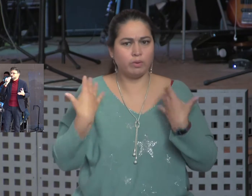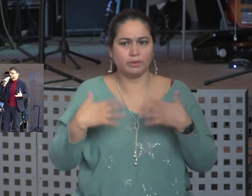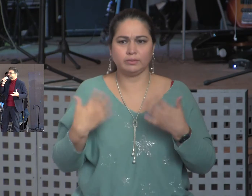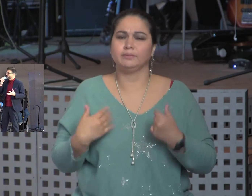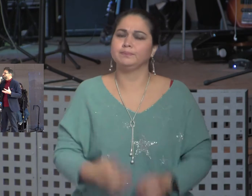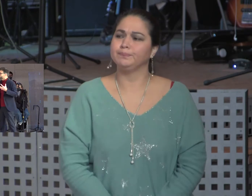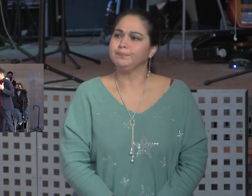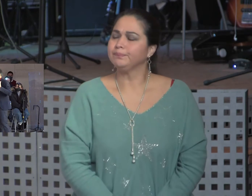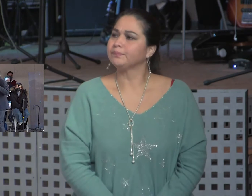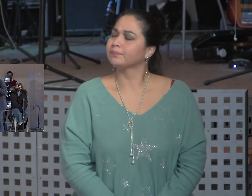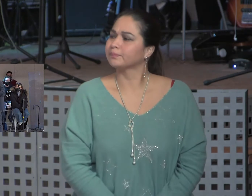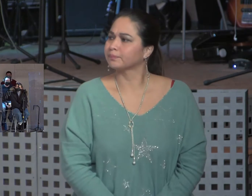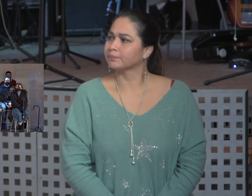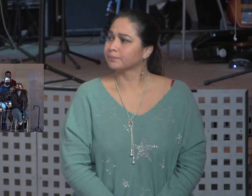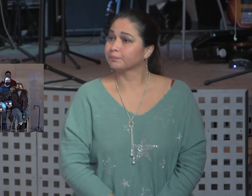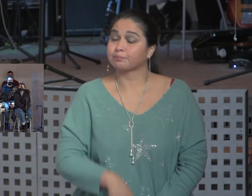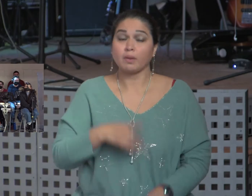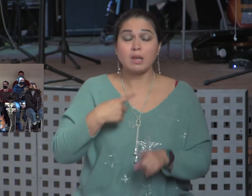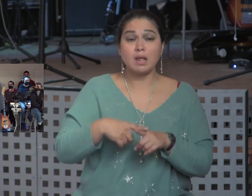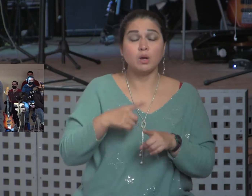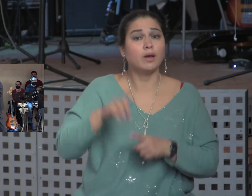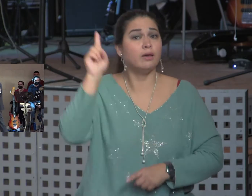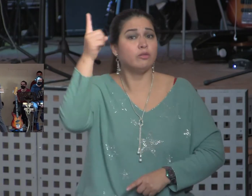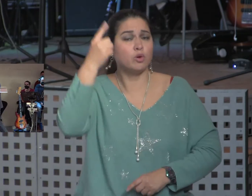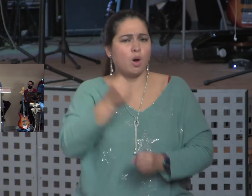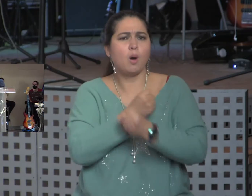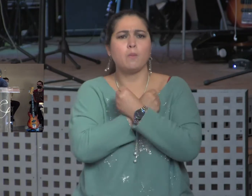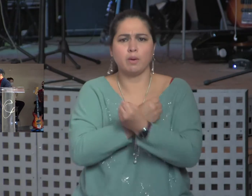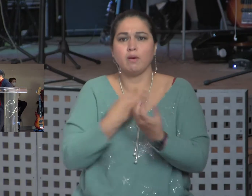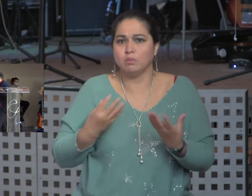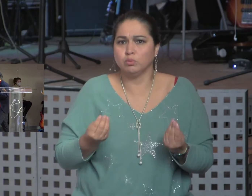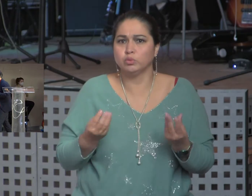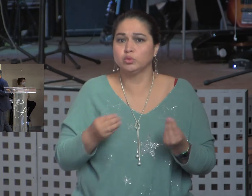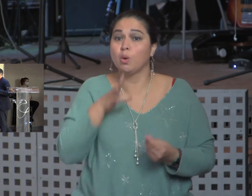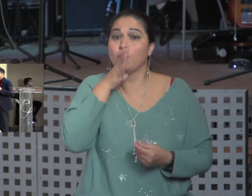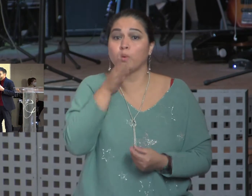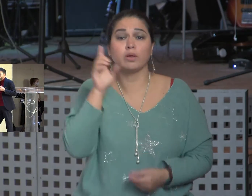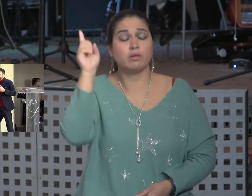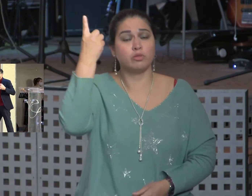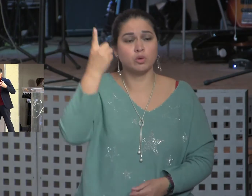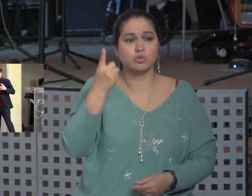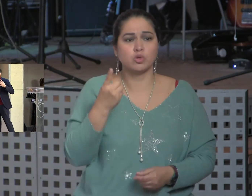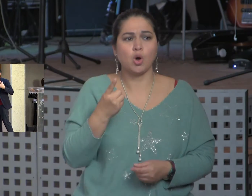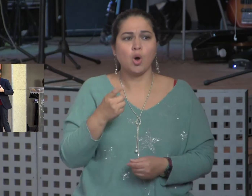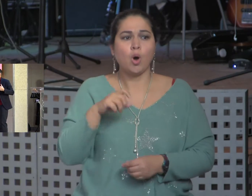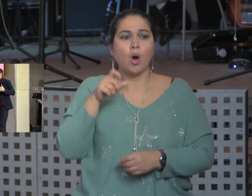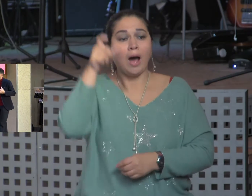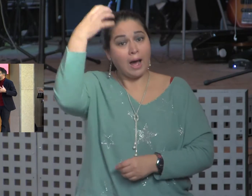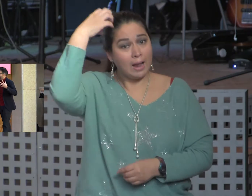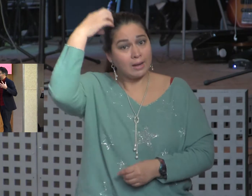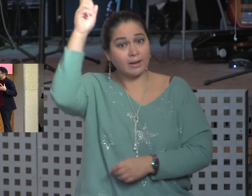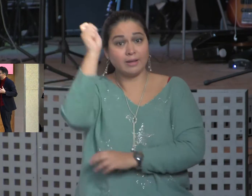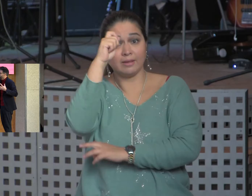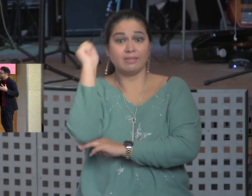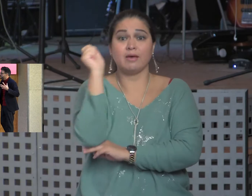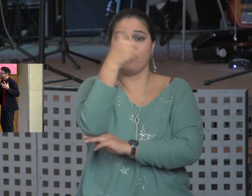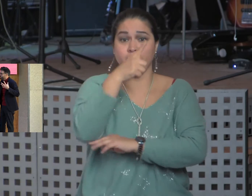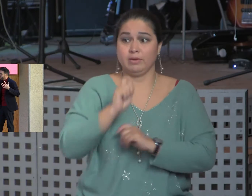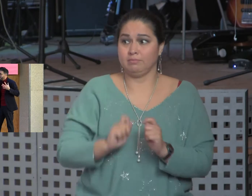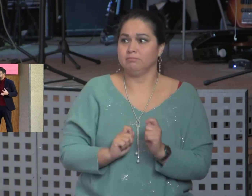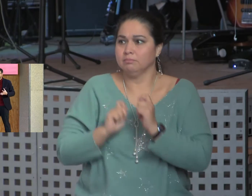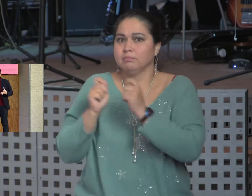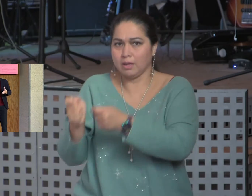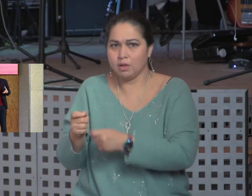representaba, lo que ellos amaban más porque Dios había hablado al rey David y el rey Salomón lo había construido